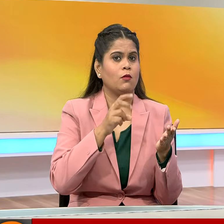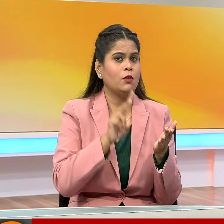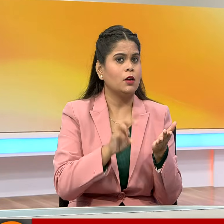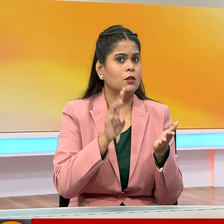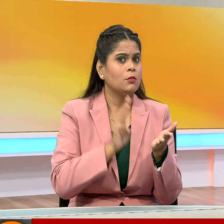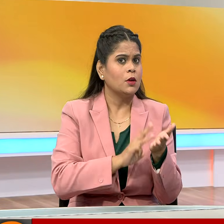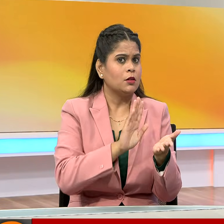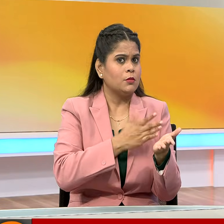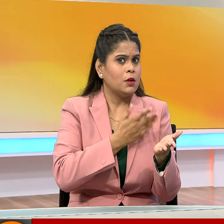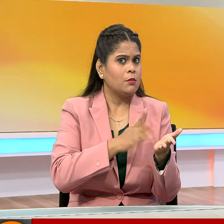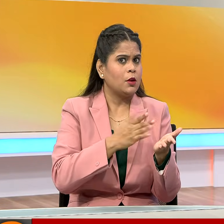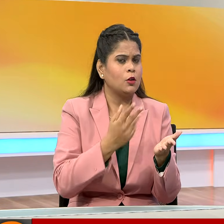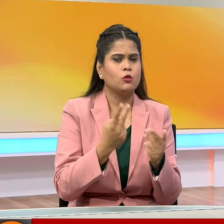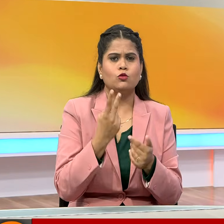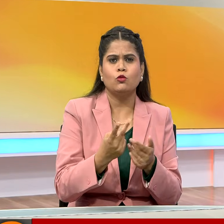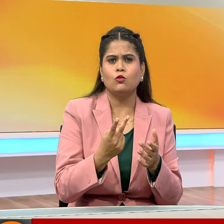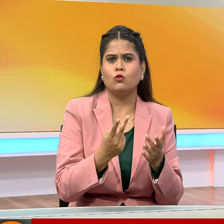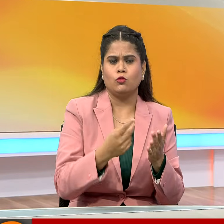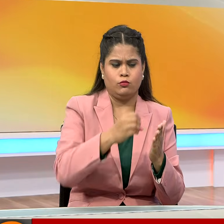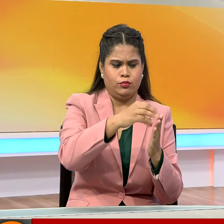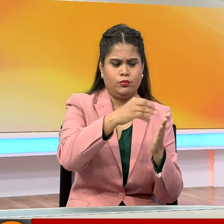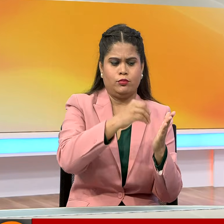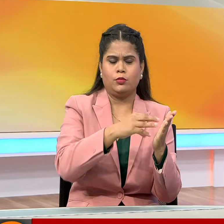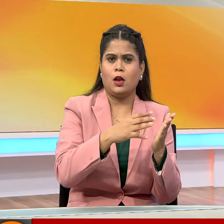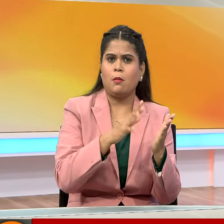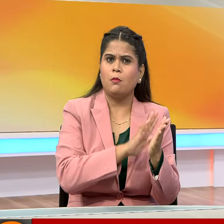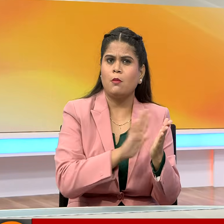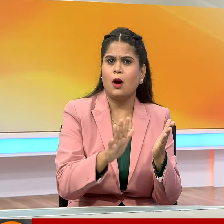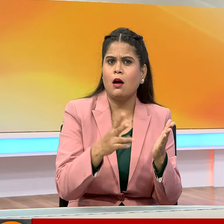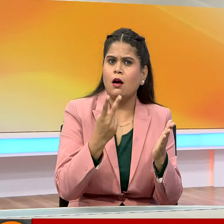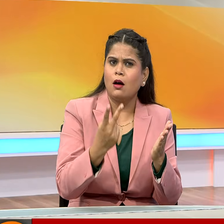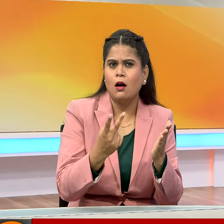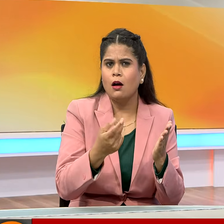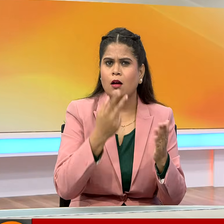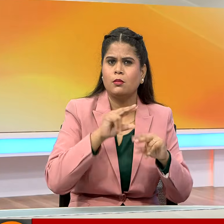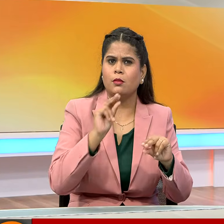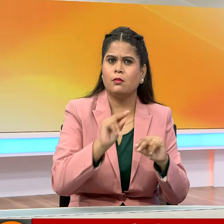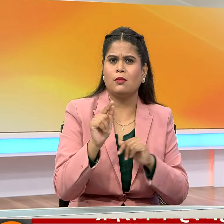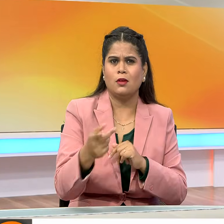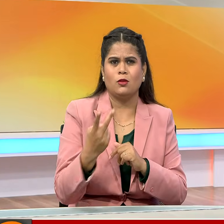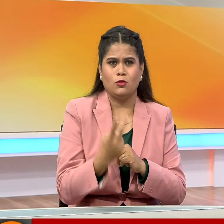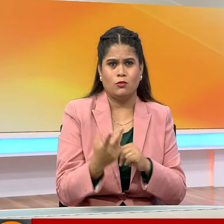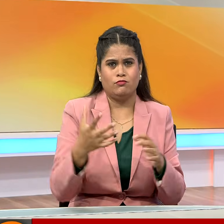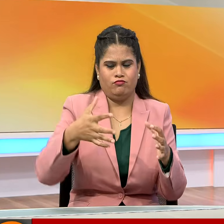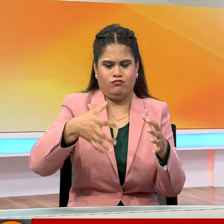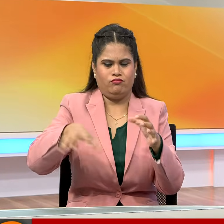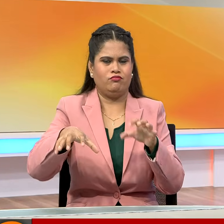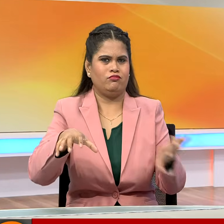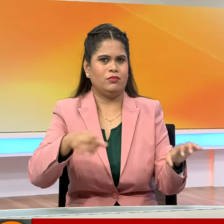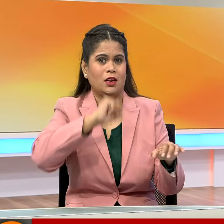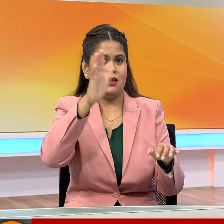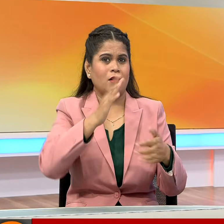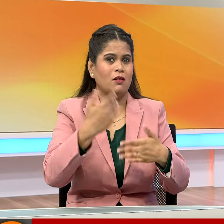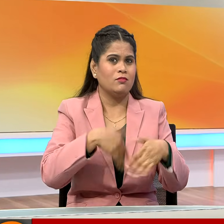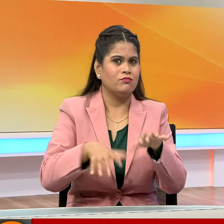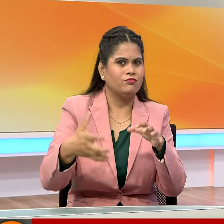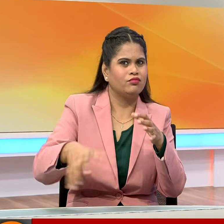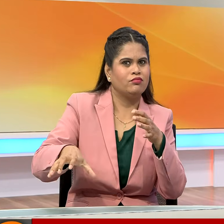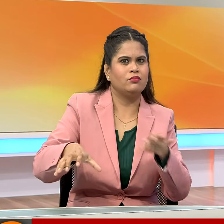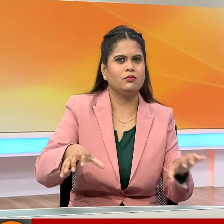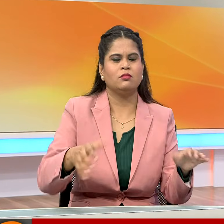हिस्सों में बांटने का कांग्रेस के फैसले ने 2 राष्ट्र सिद्धांत को बल दिया और अंततः देश का विभाजन